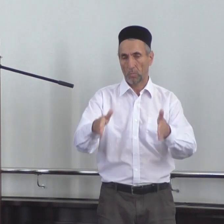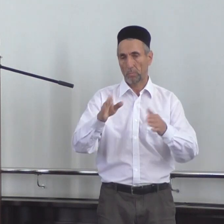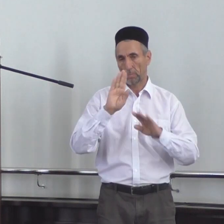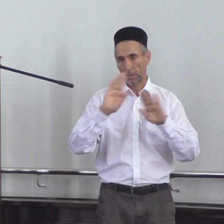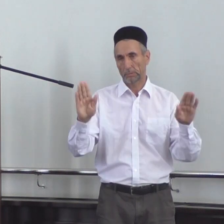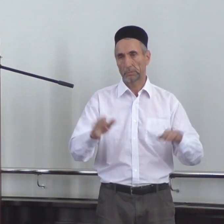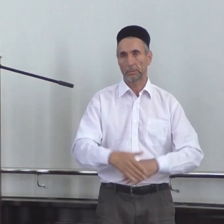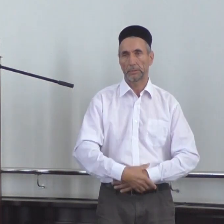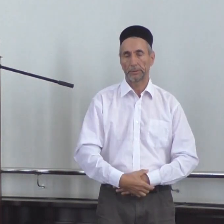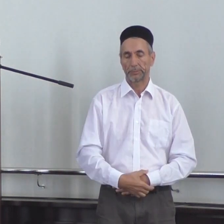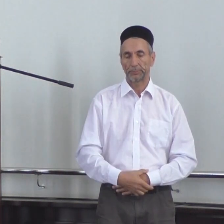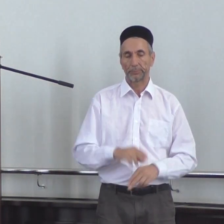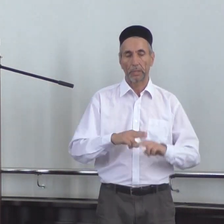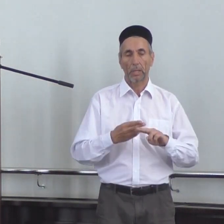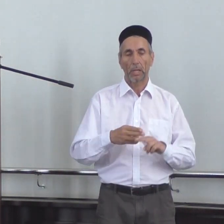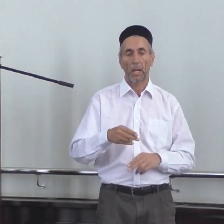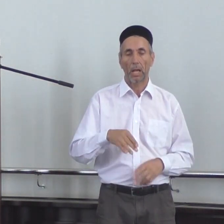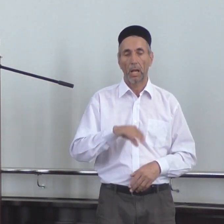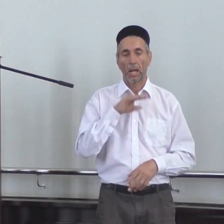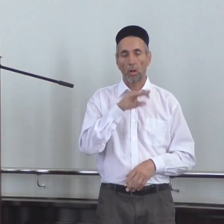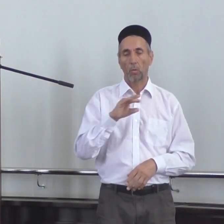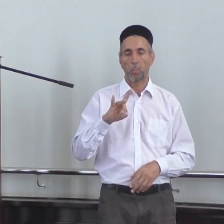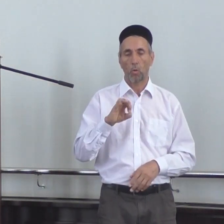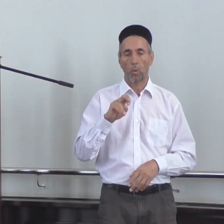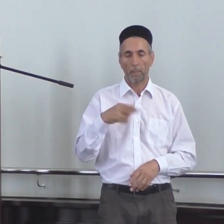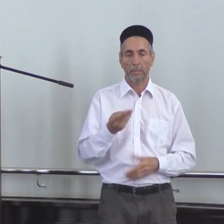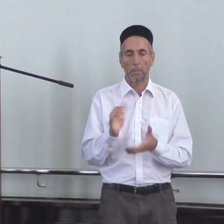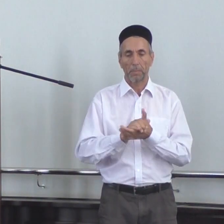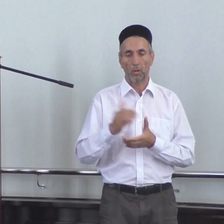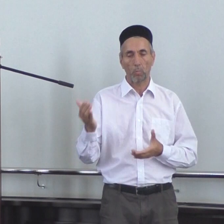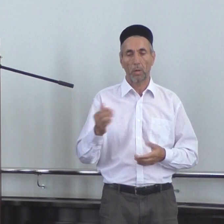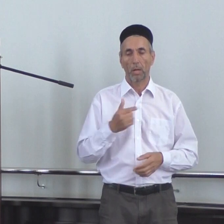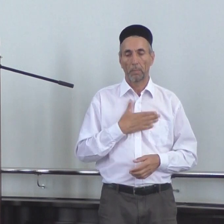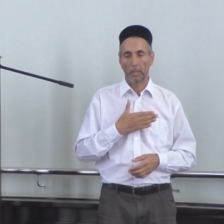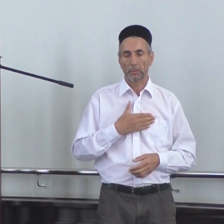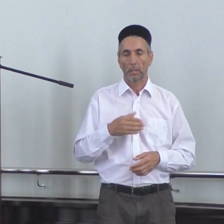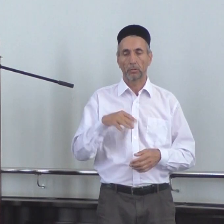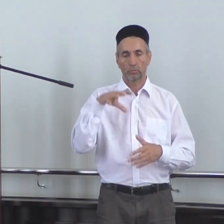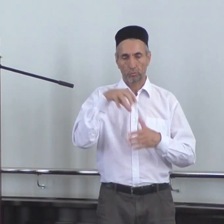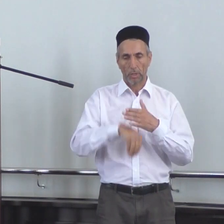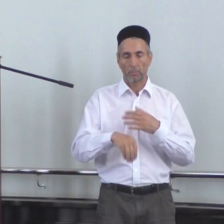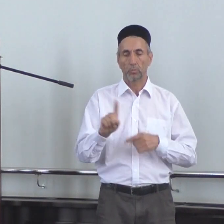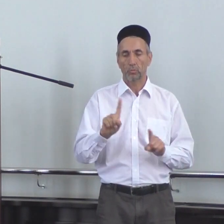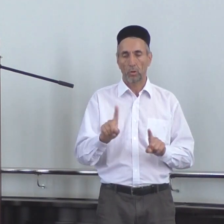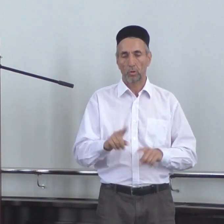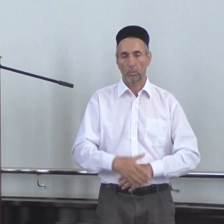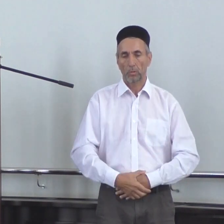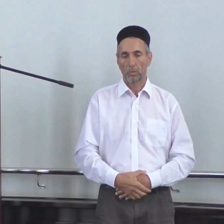булучылар. Расулыбыз саллаллаһу алейхи ва сәлләмне без мисалга алыйк.